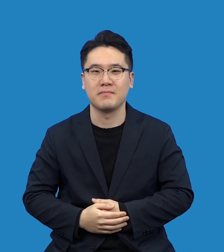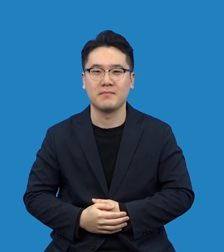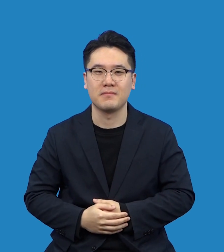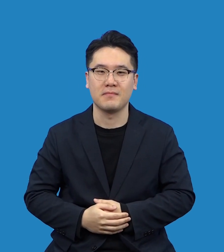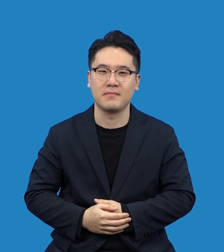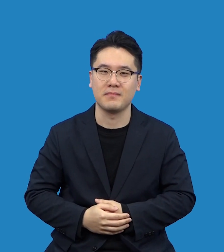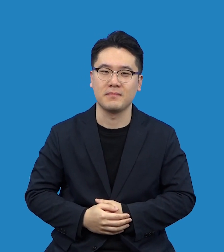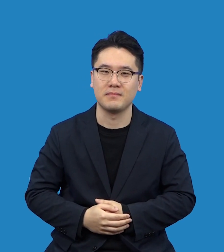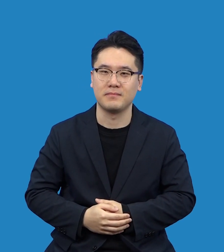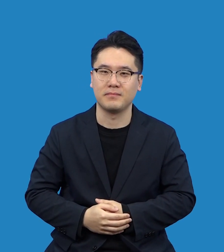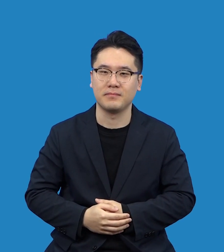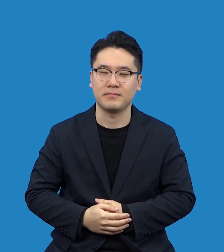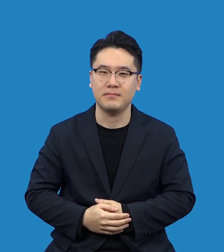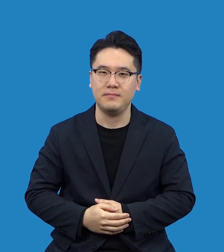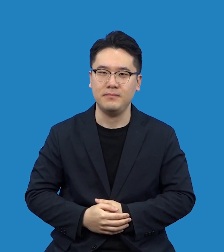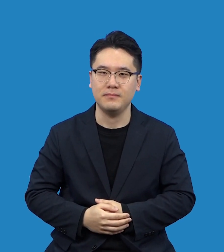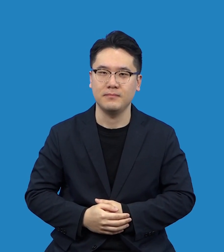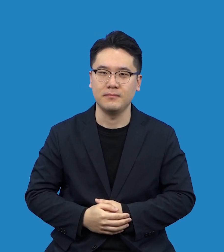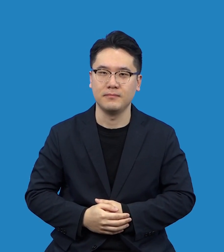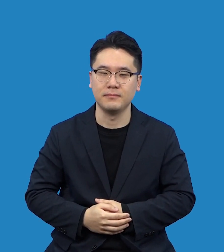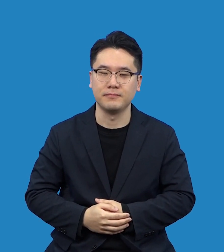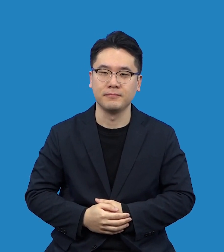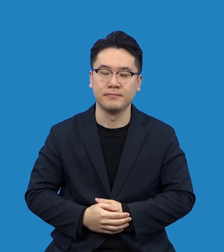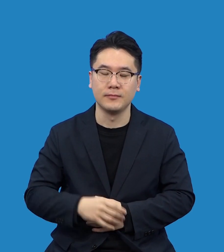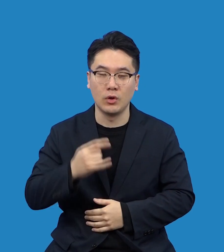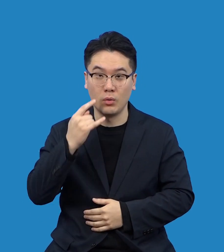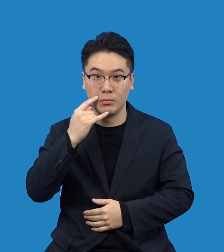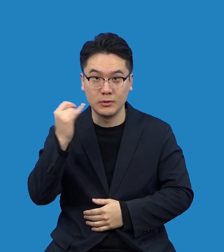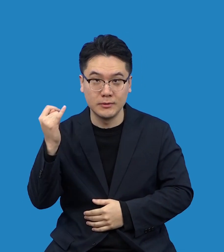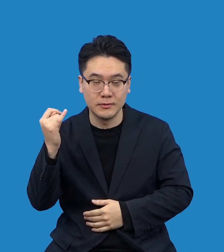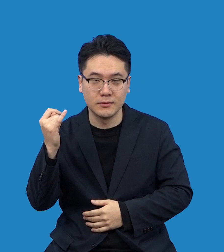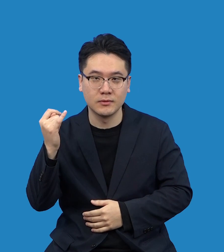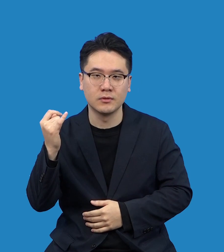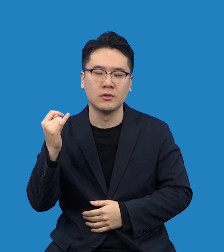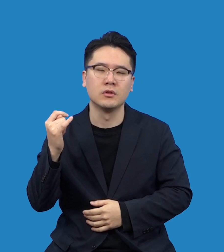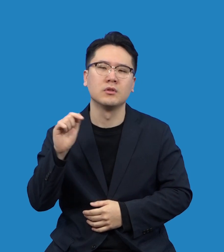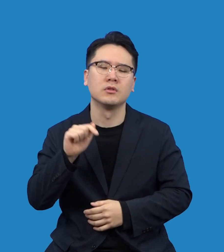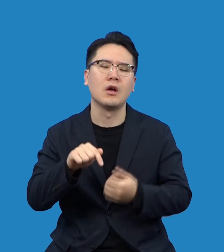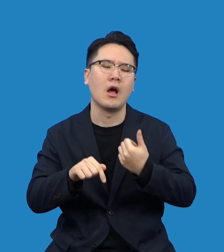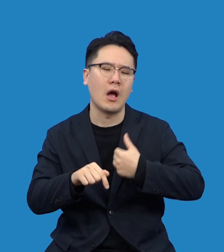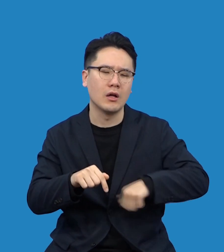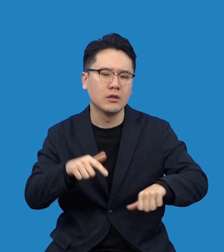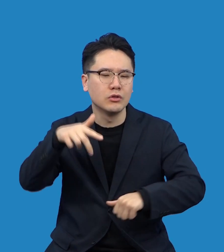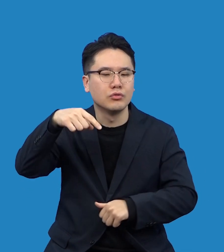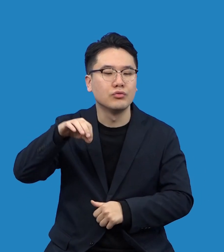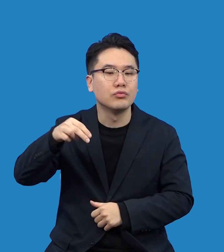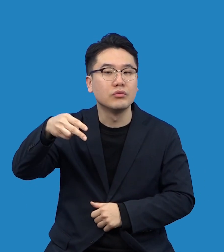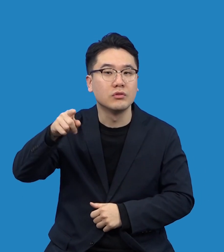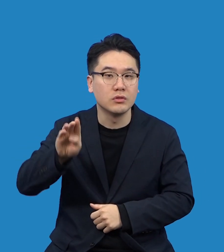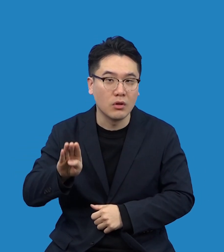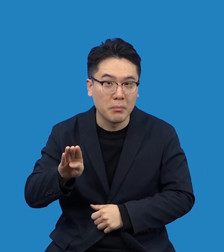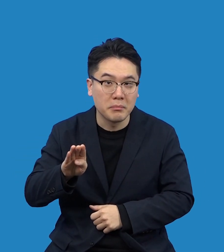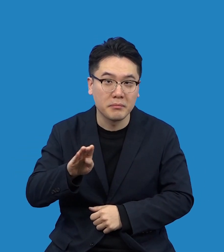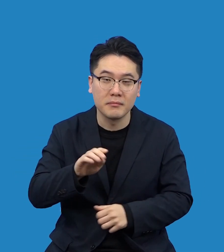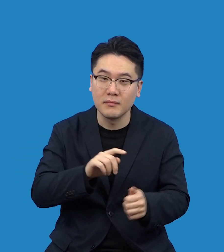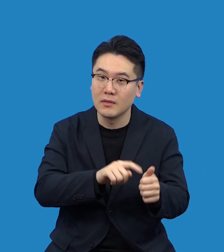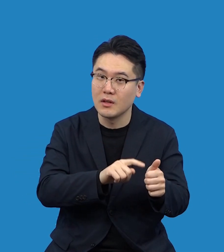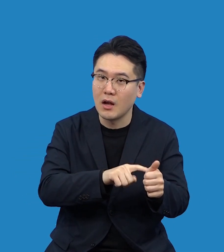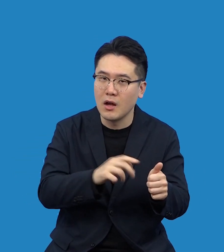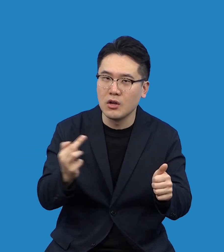어머니는 아들 중섭이가 형님과 같이 일본에 가서 유학하기를 원했습니다.